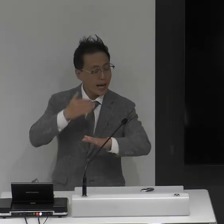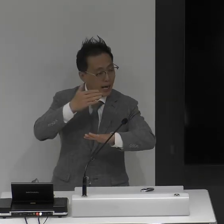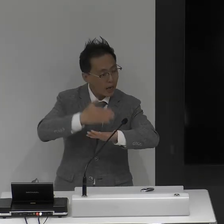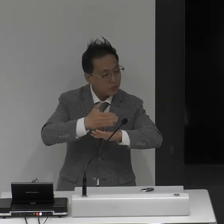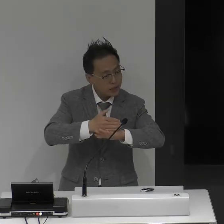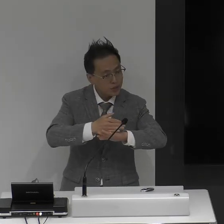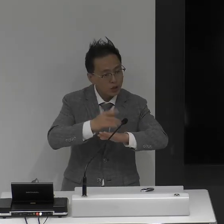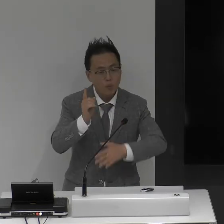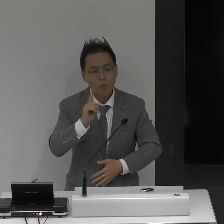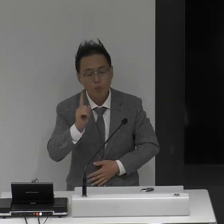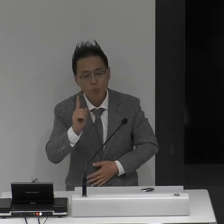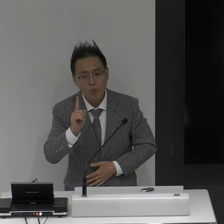감사는요,